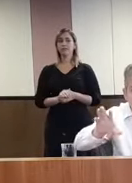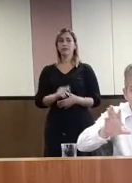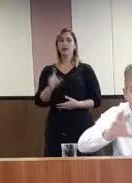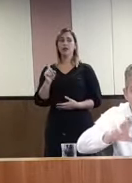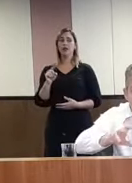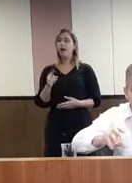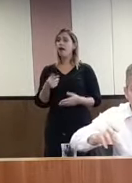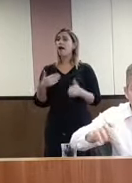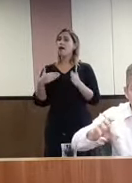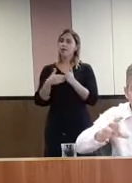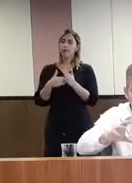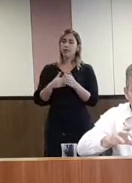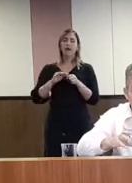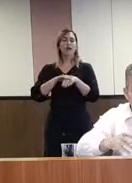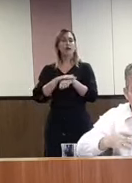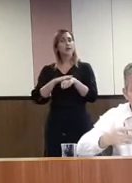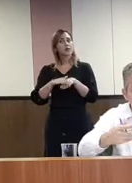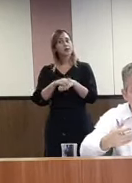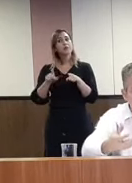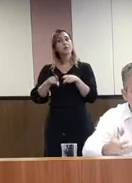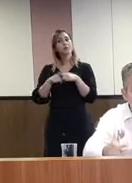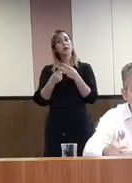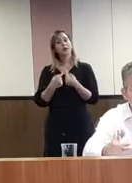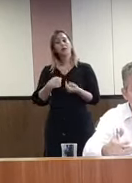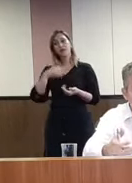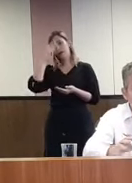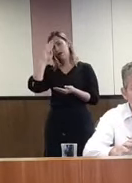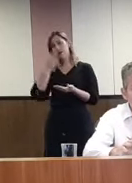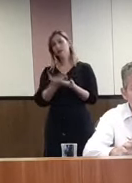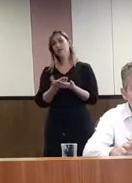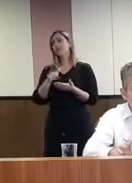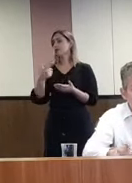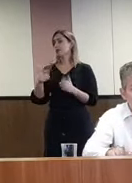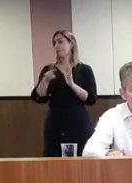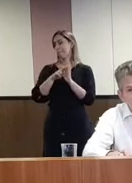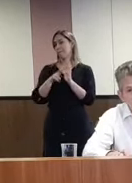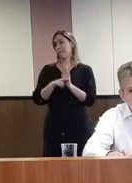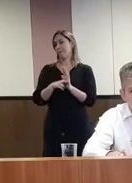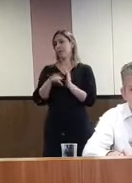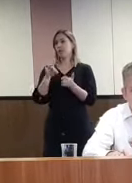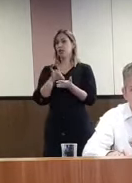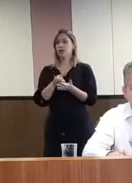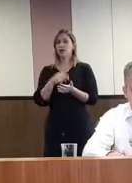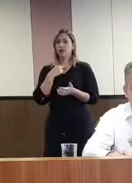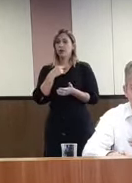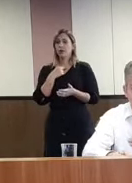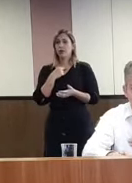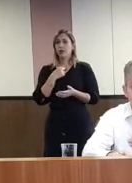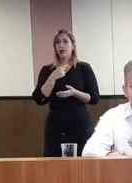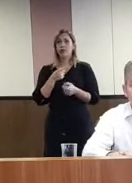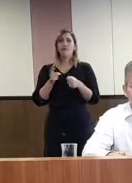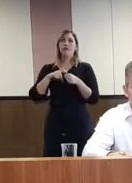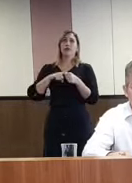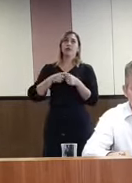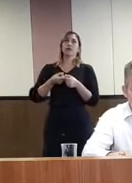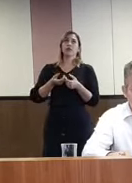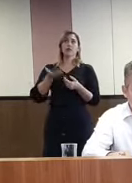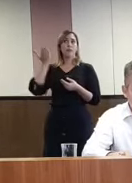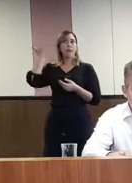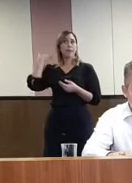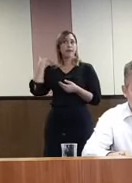até comentado, isso foi dito, mas eu acredito que não foi normatizado. Não dá para voltar. Eu sou governador de Mato Grosso. Aqui